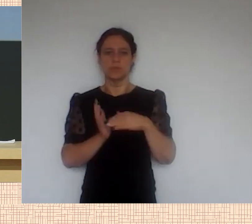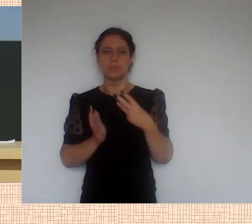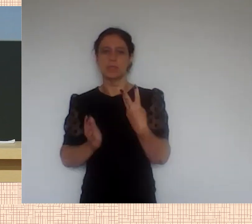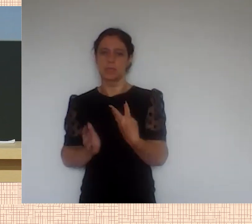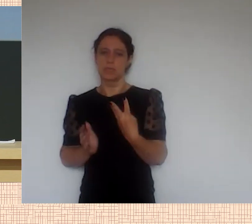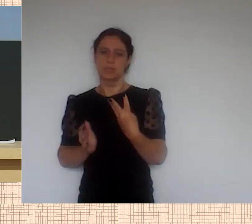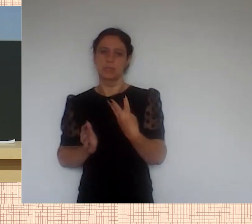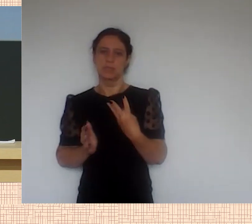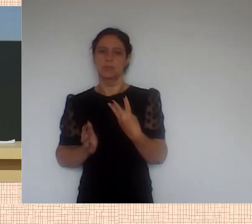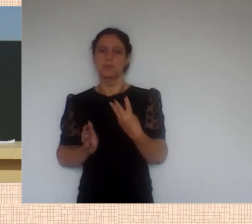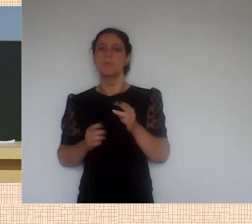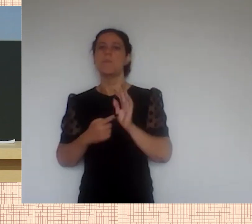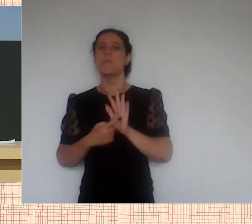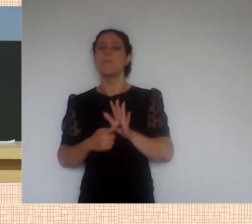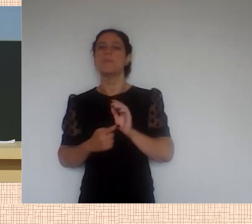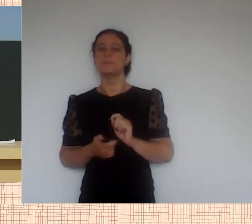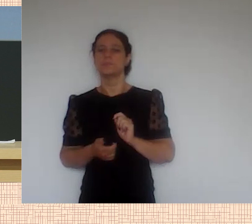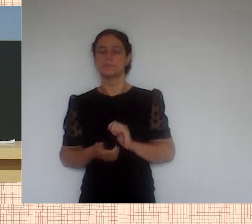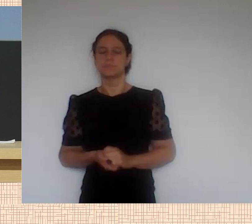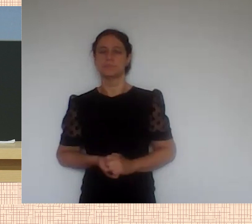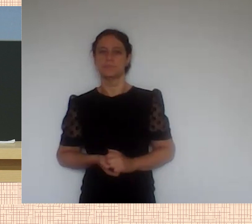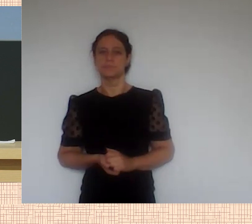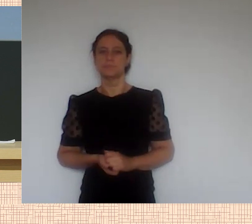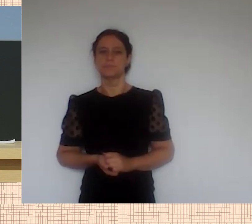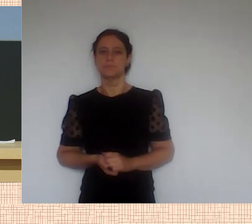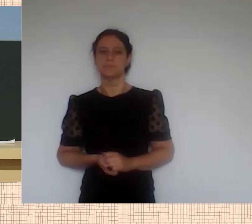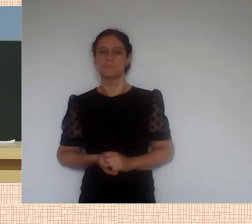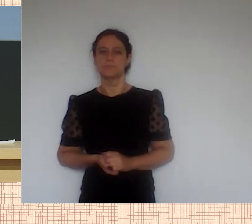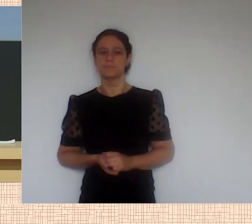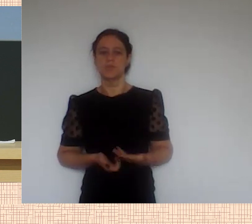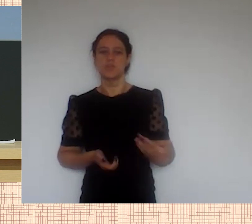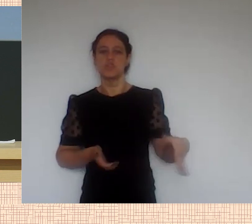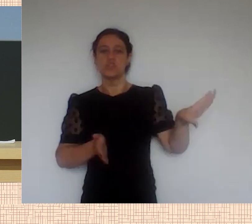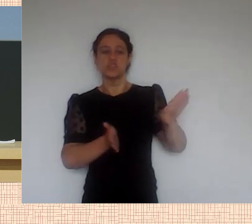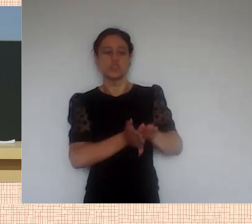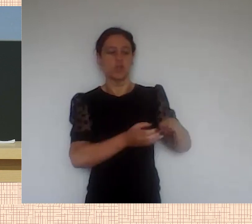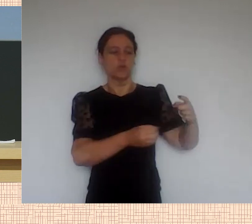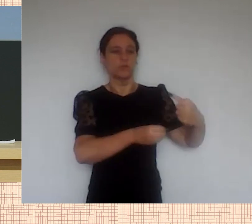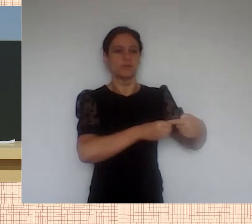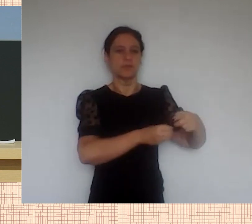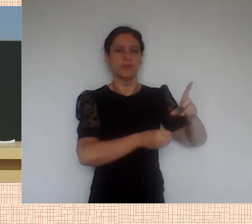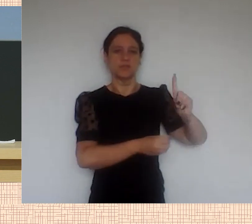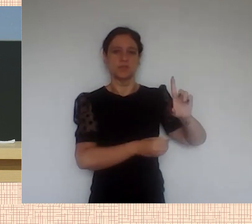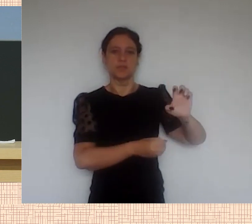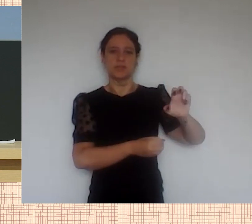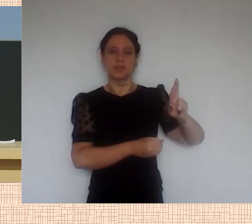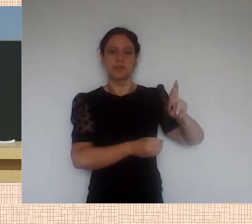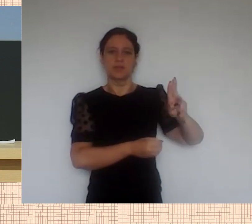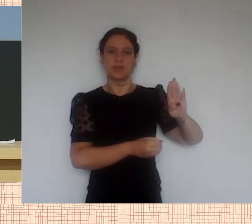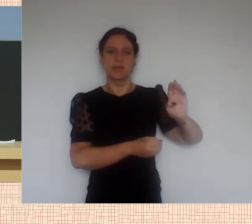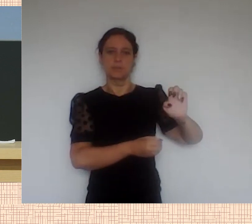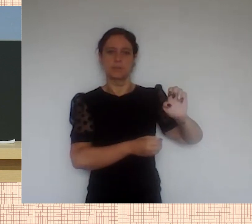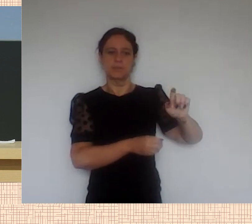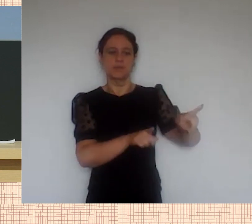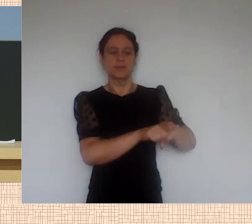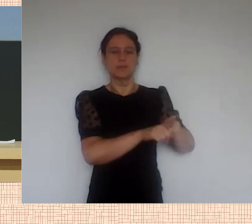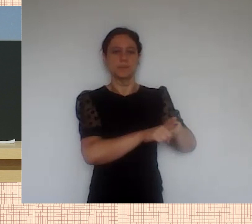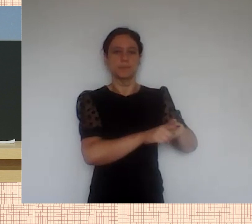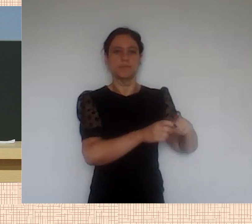a Listra, havia ali um discípulo chamado Timóteo, filho de uma judia